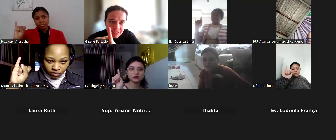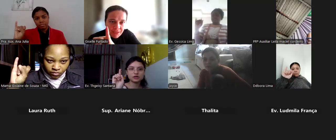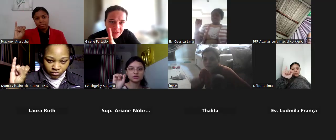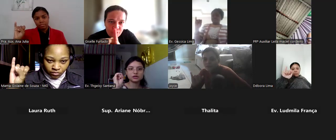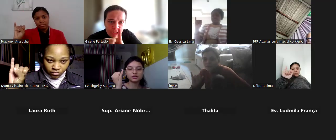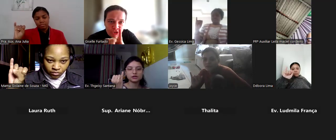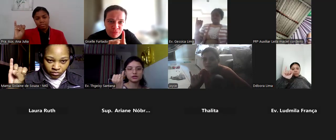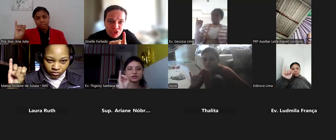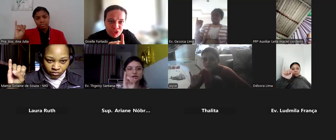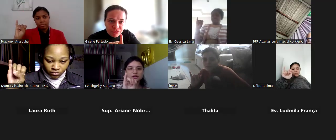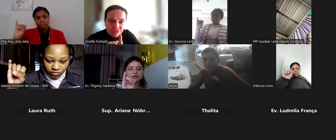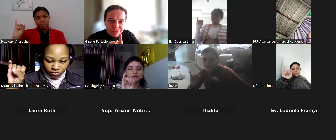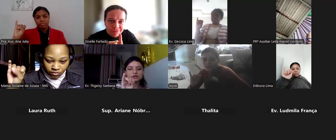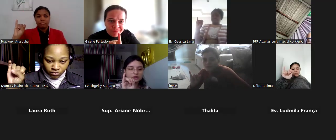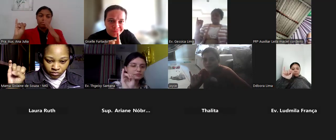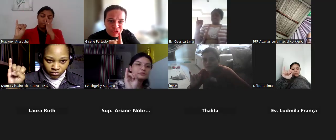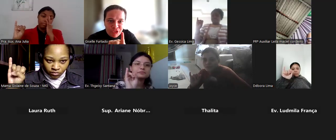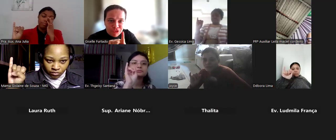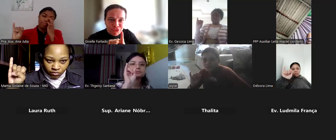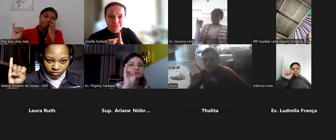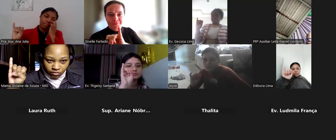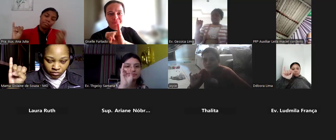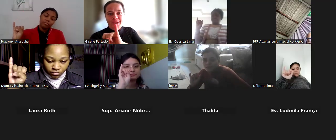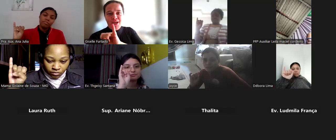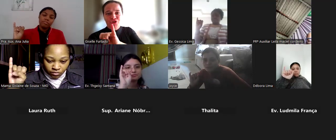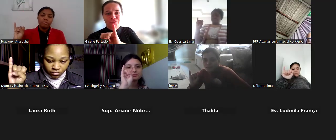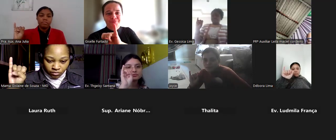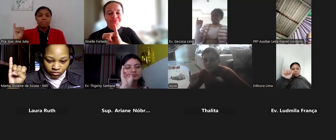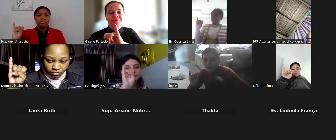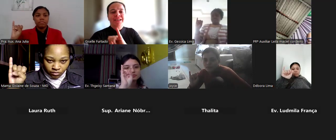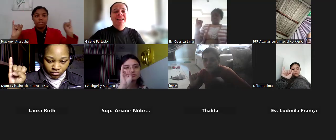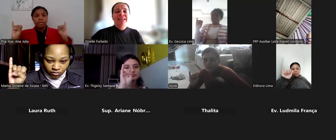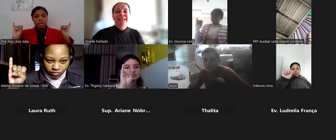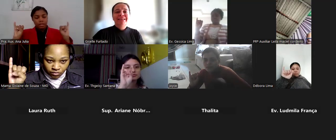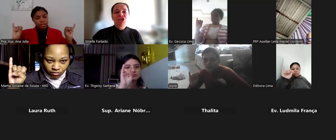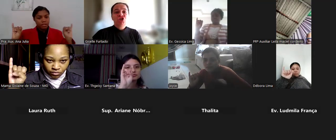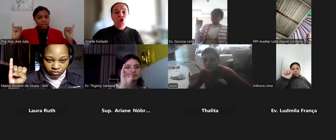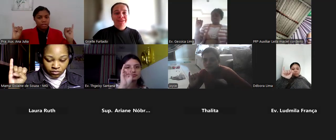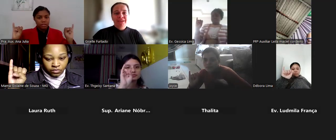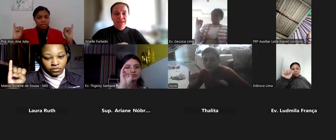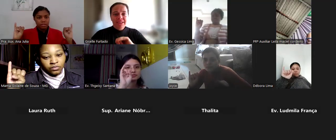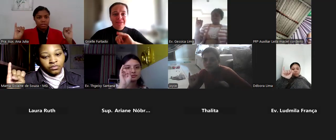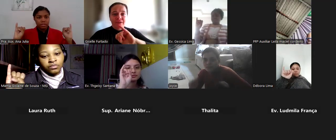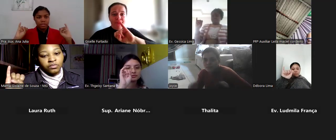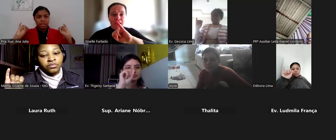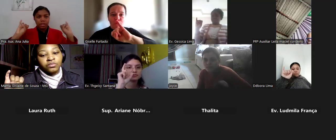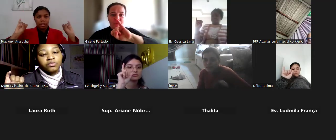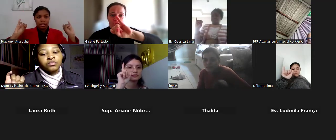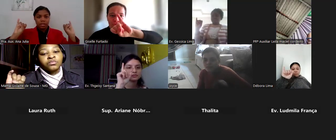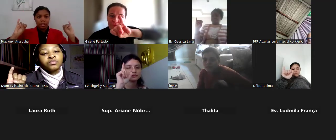I. É o dedinho mindinho. Só isso. Paradinho. Letra J. Você vai pegar o mindinho e